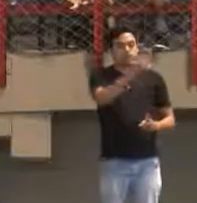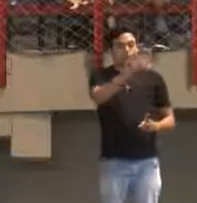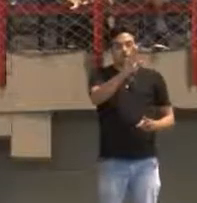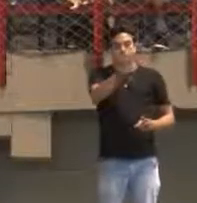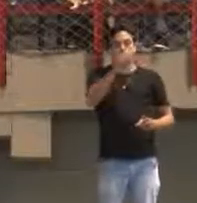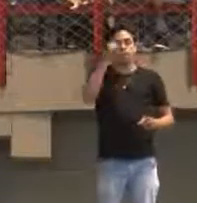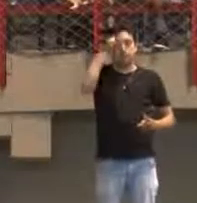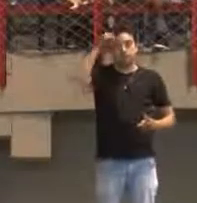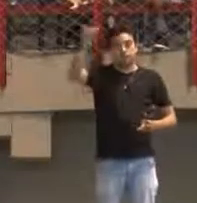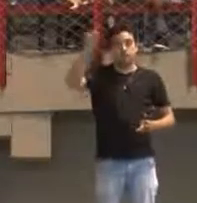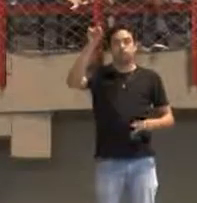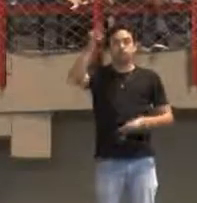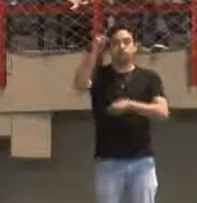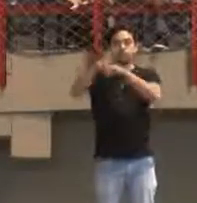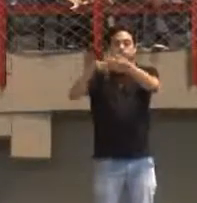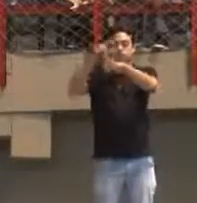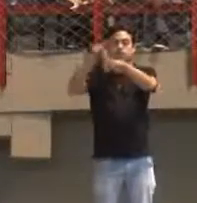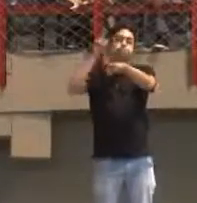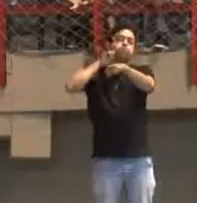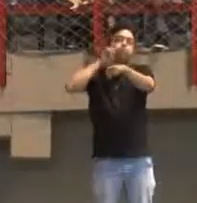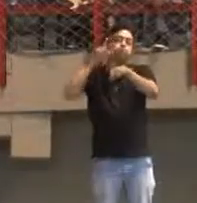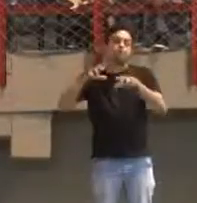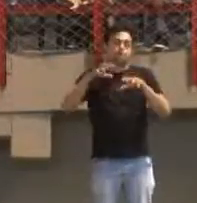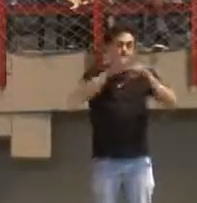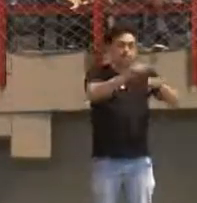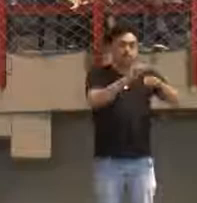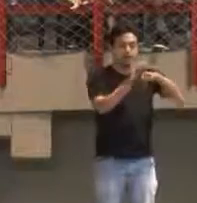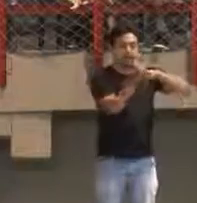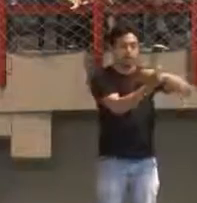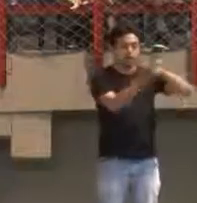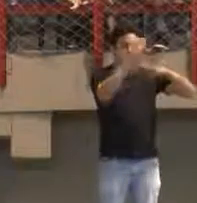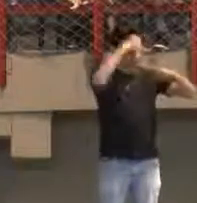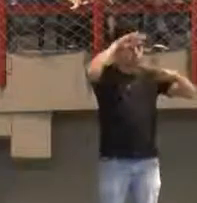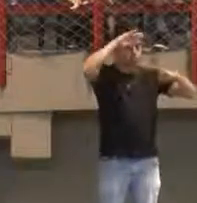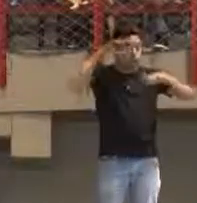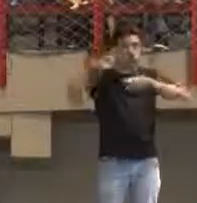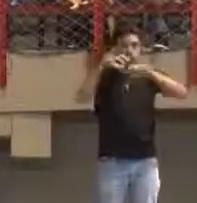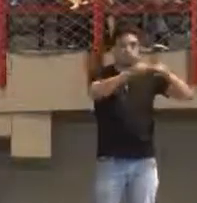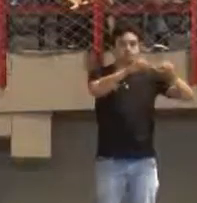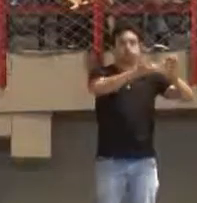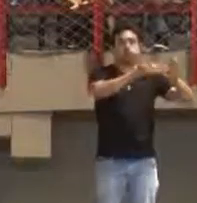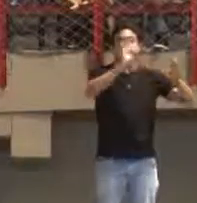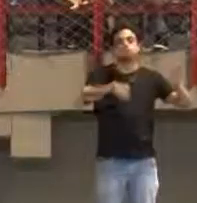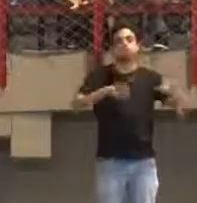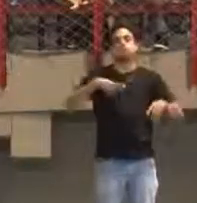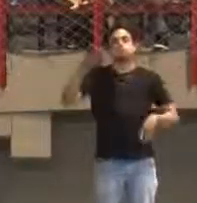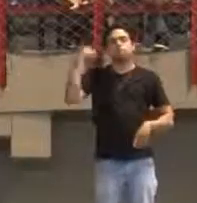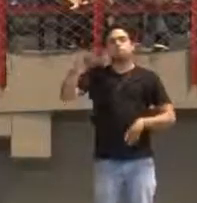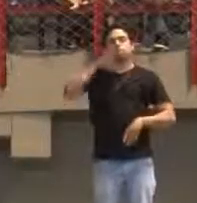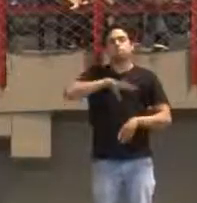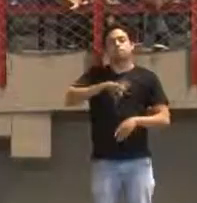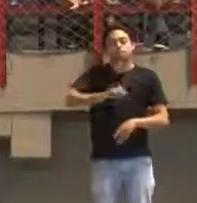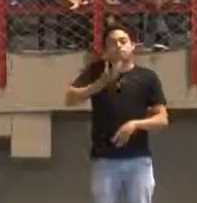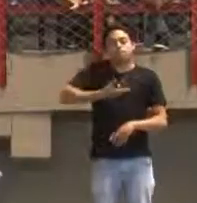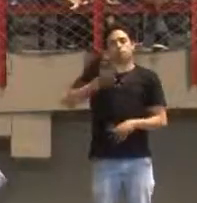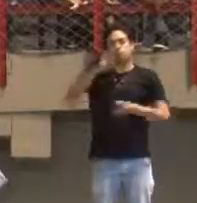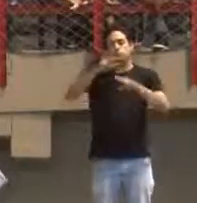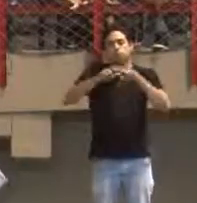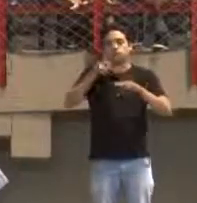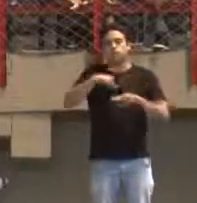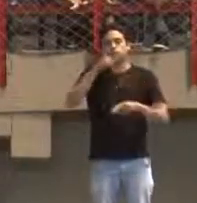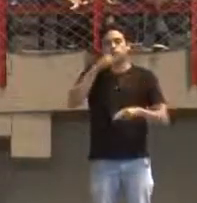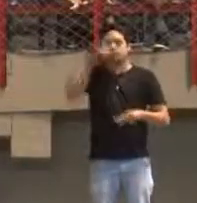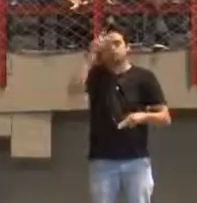americanos a ilha de Cuba tem o poema lá que eu te falei na última aula o cara vai fazendo um